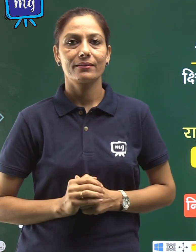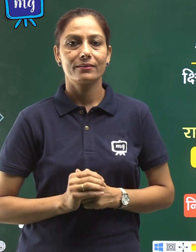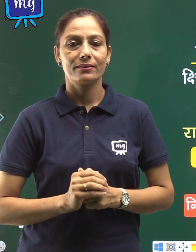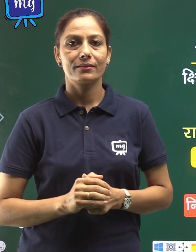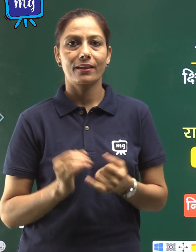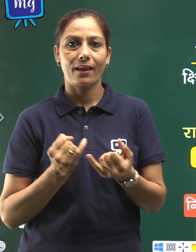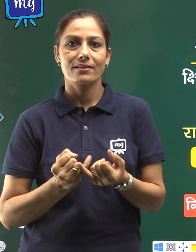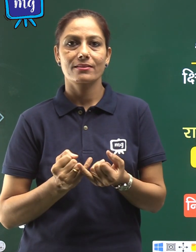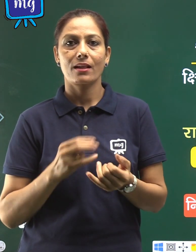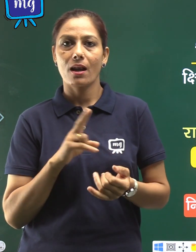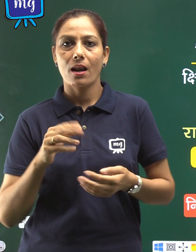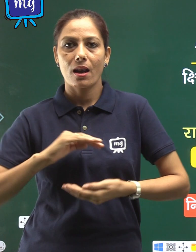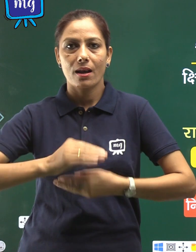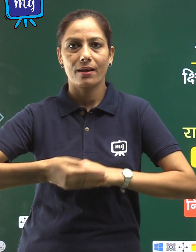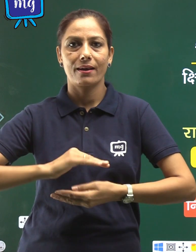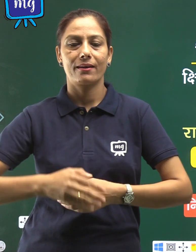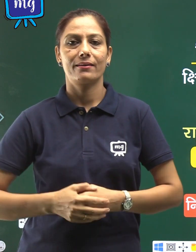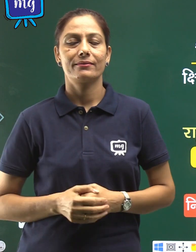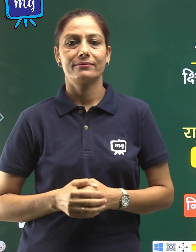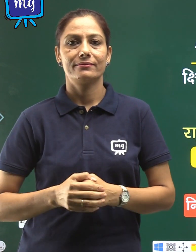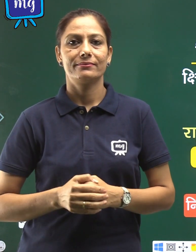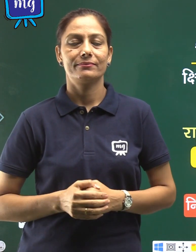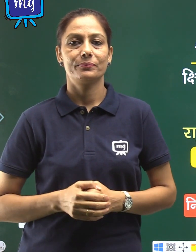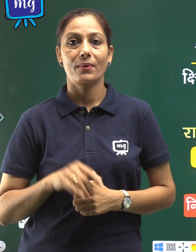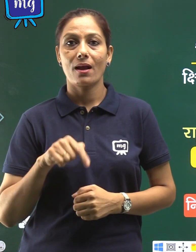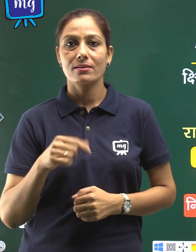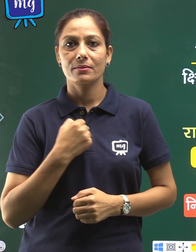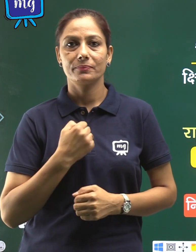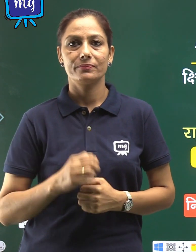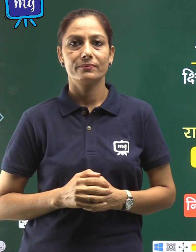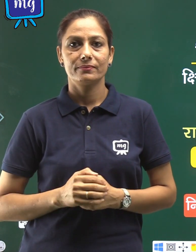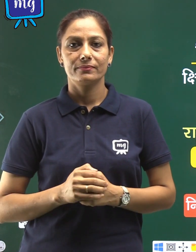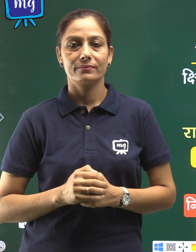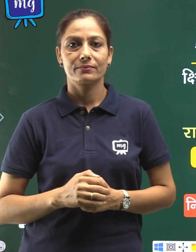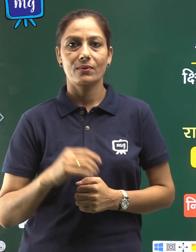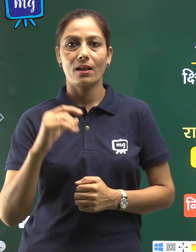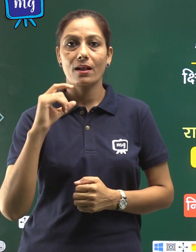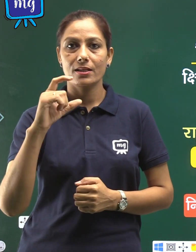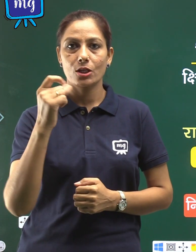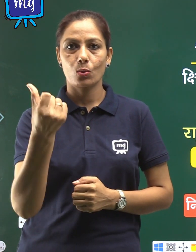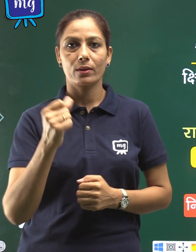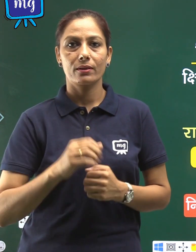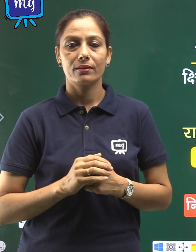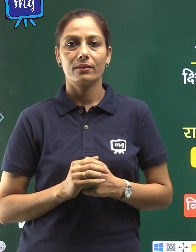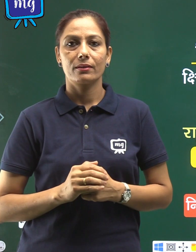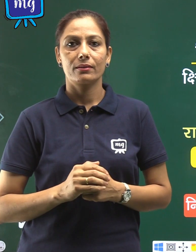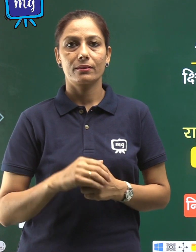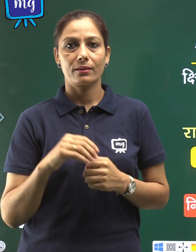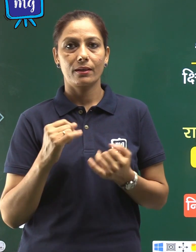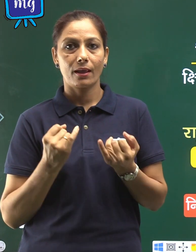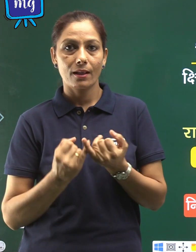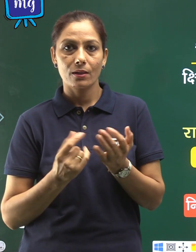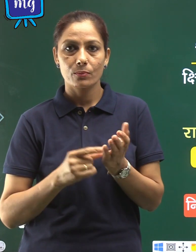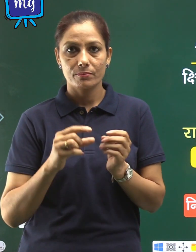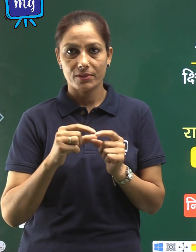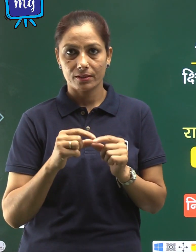सुशीला चौधरी ए कि आज हम कक्षा 9 बजे हिंदी विषय